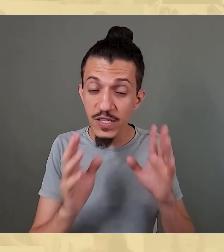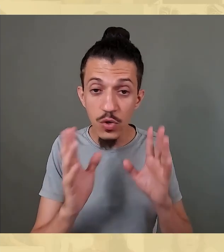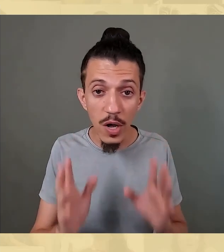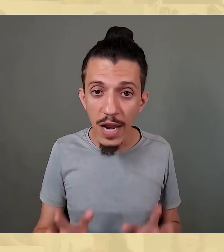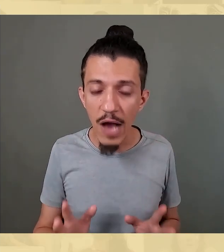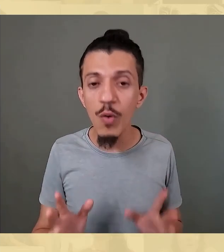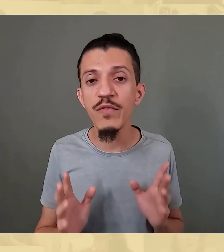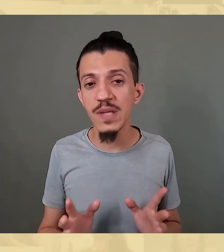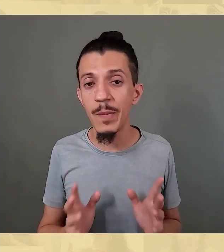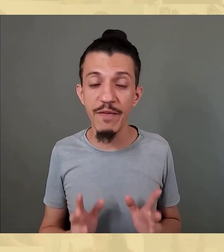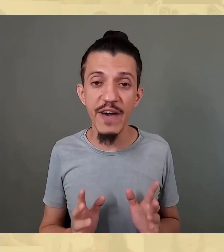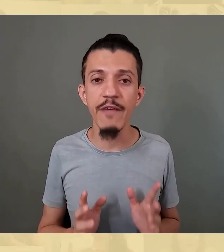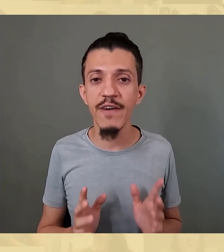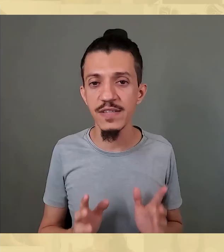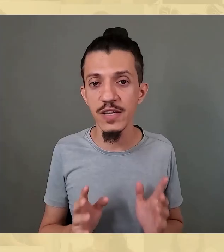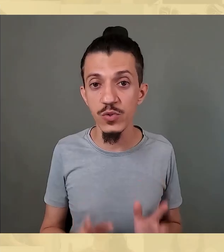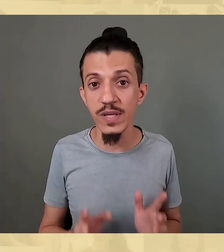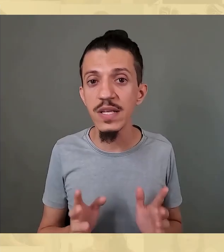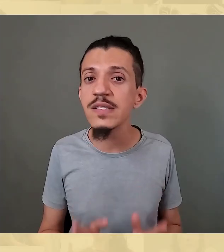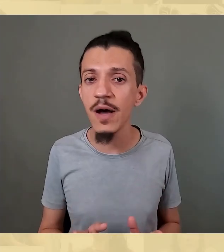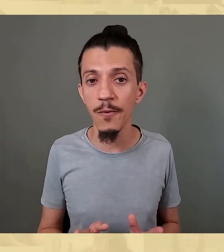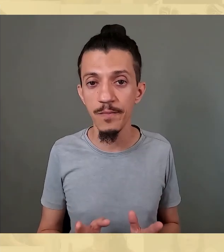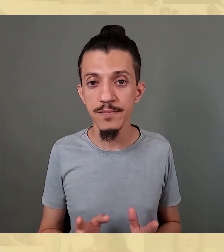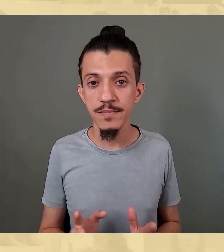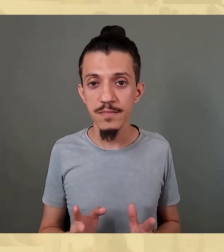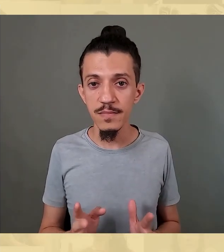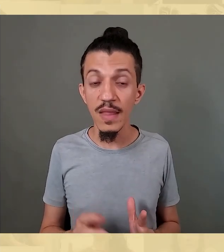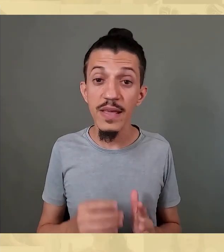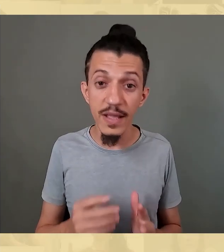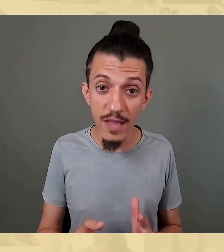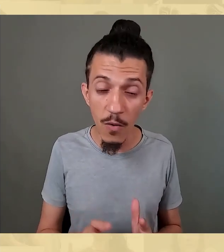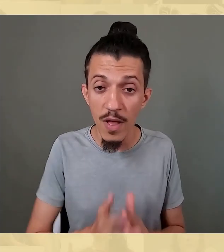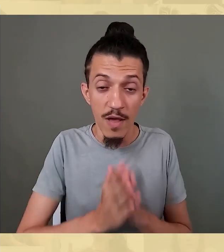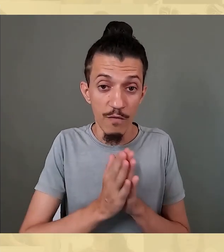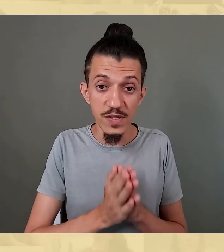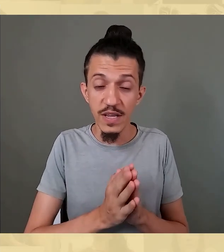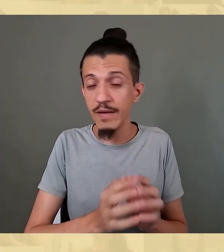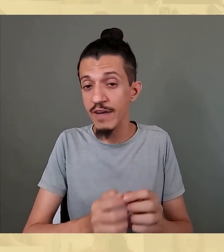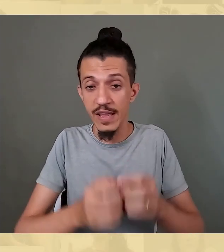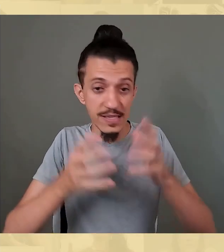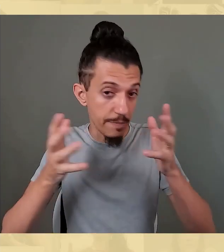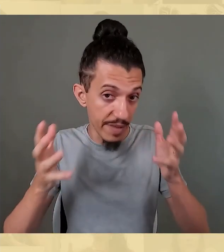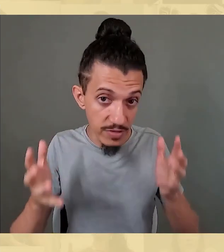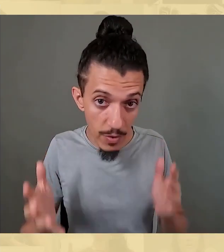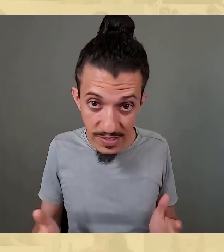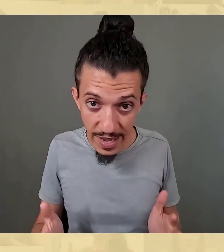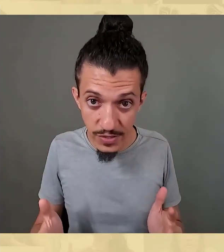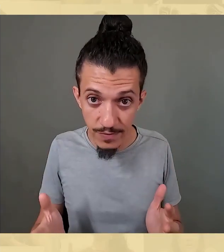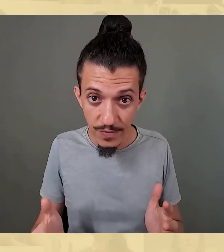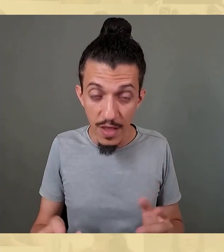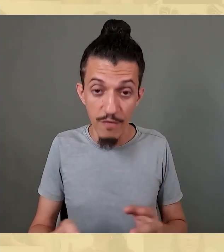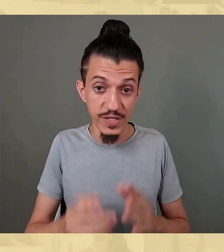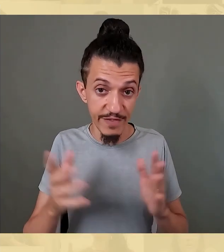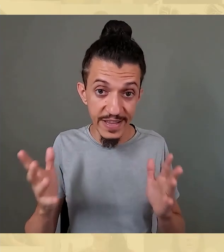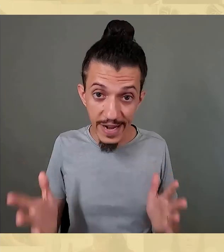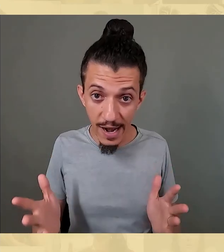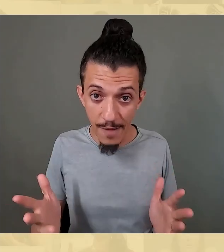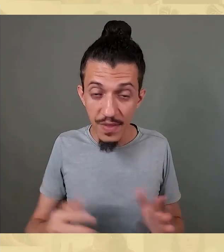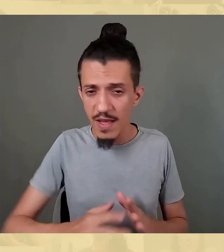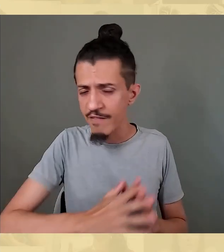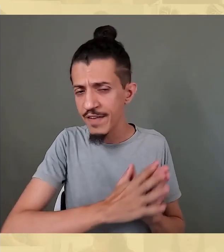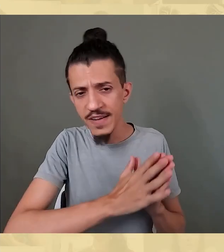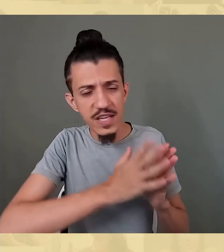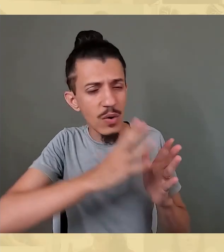Você escolhe lá como você prefere fazer a sua inscrição. E então, você vai receber o seu acesso, você vai entrar